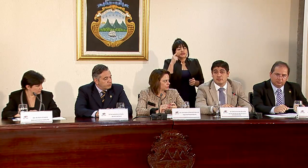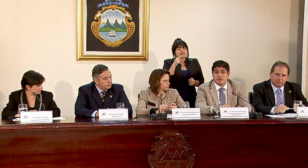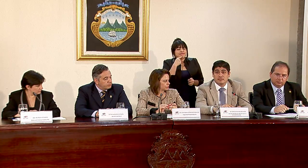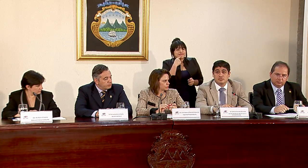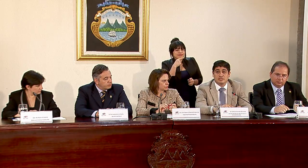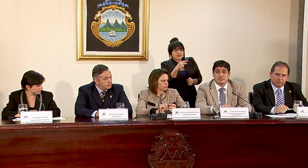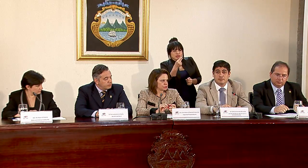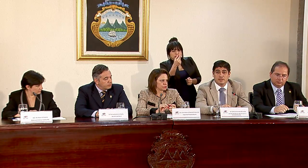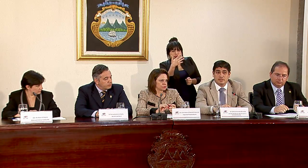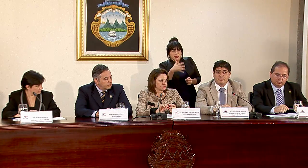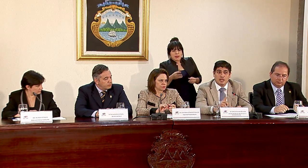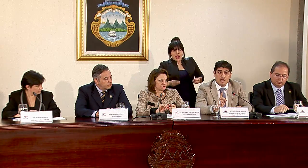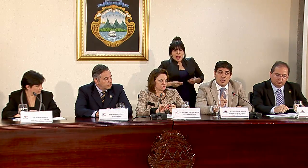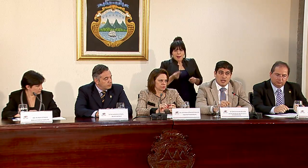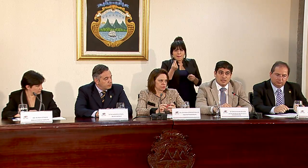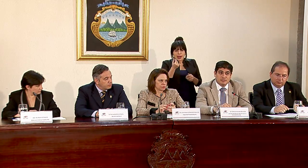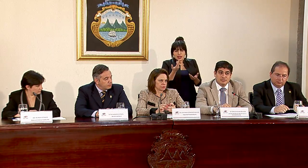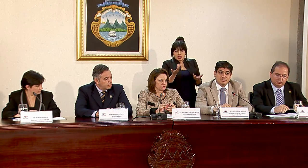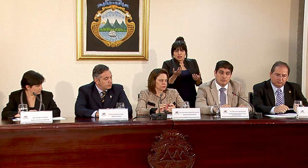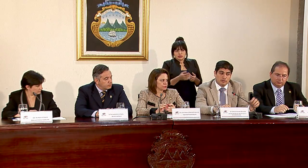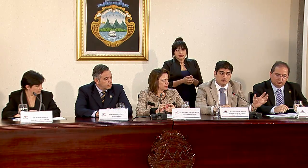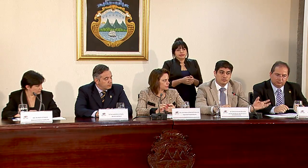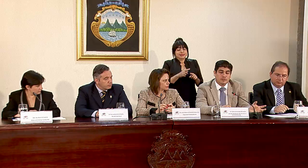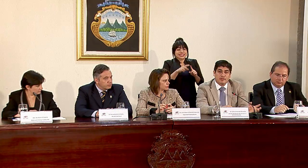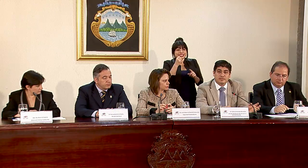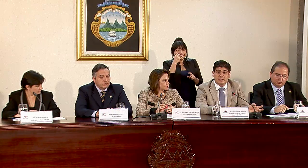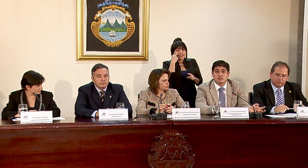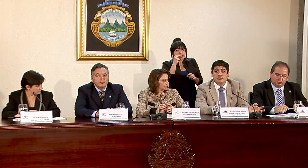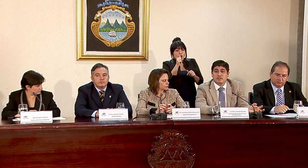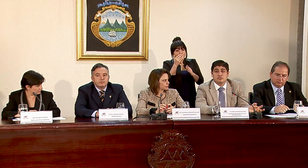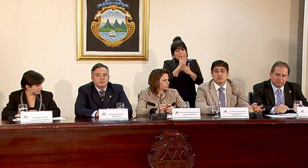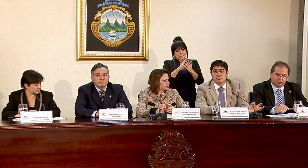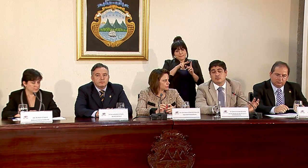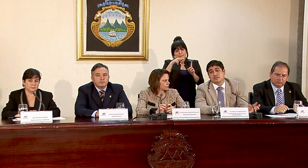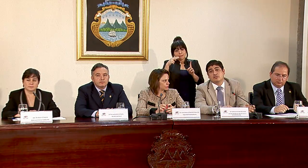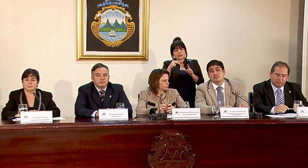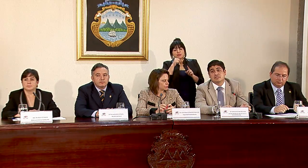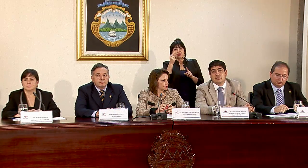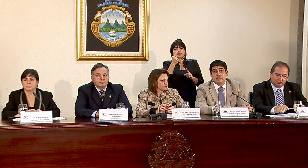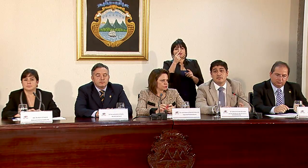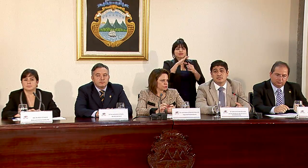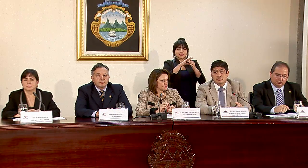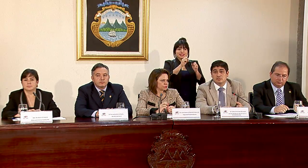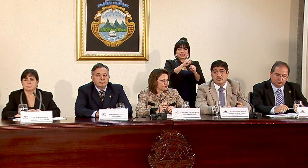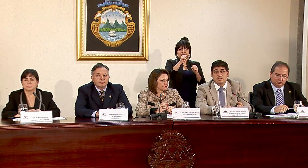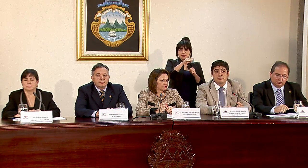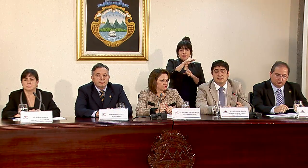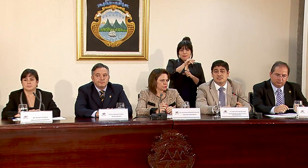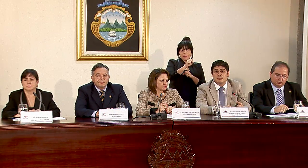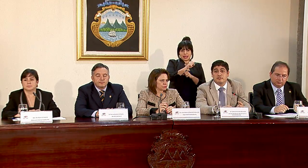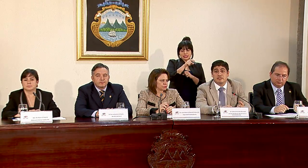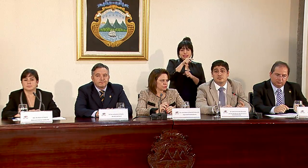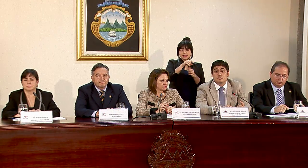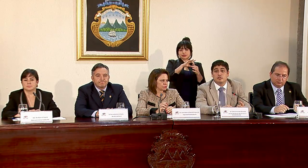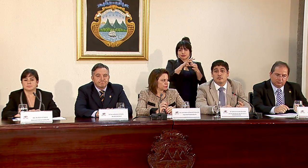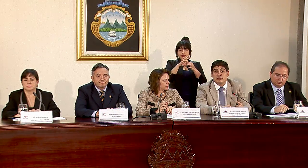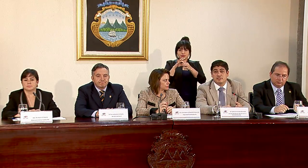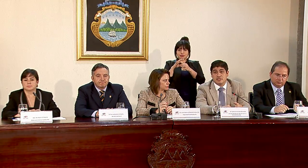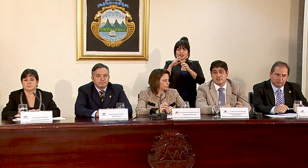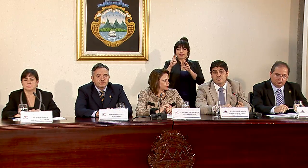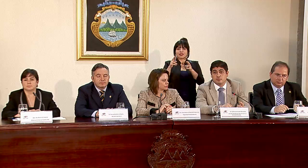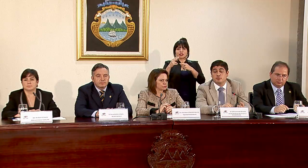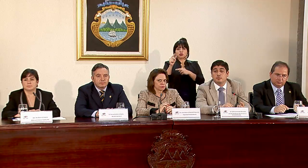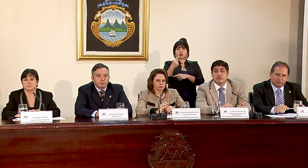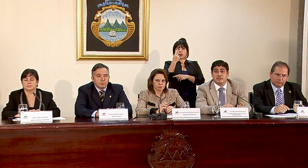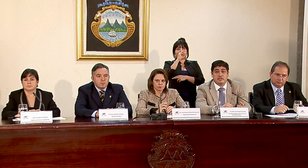eso es mucha plata, es una gastera plata. Si lo vemos de otra parte, eso también no solo se conecta con el sistema IMAS, se conecta con el sistema de registro único de